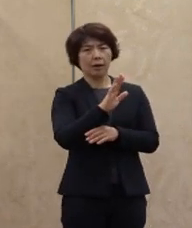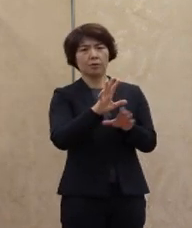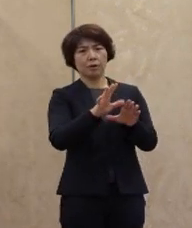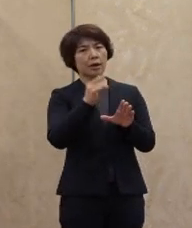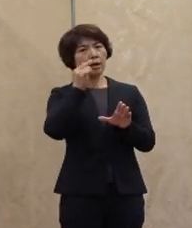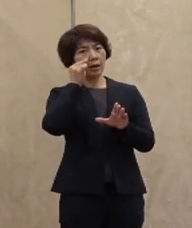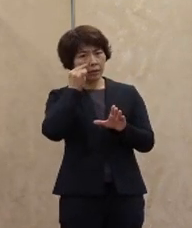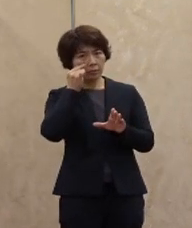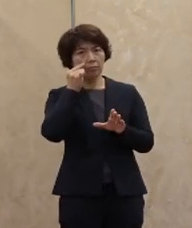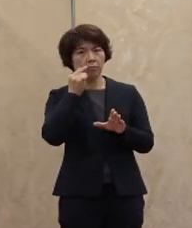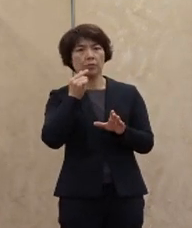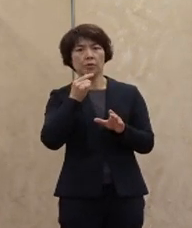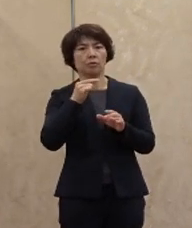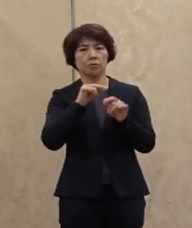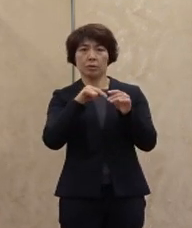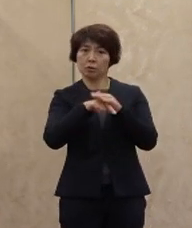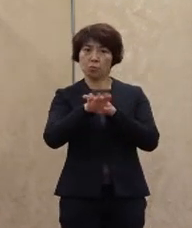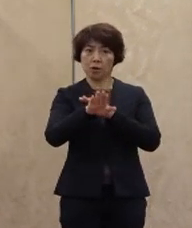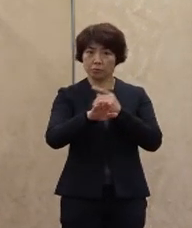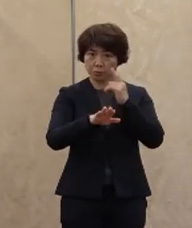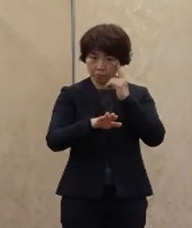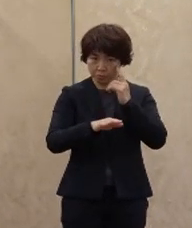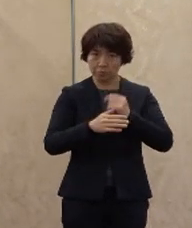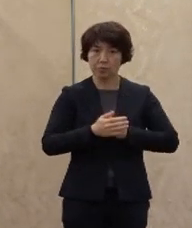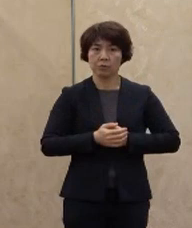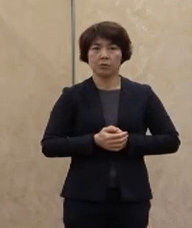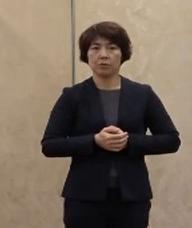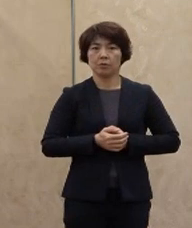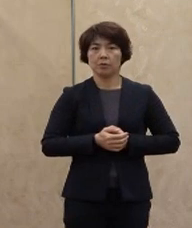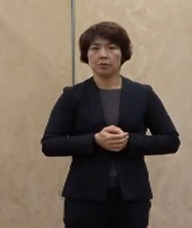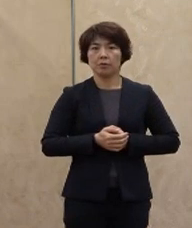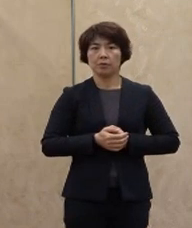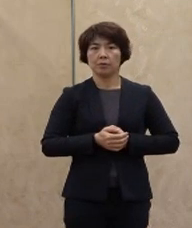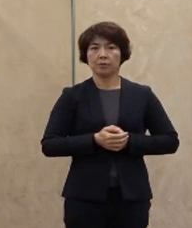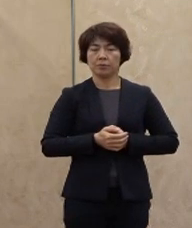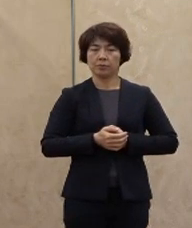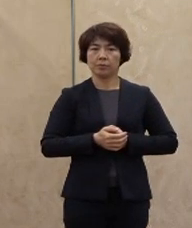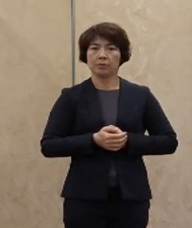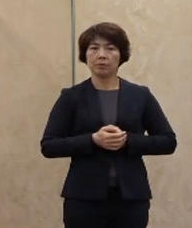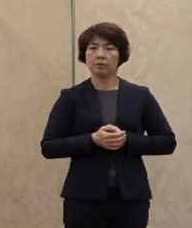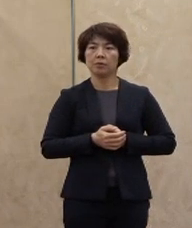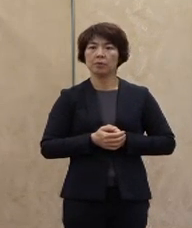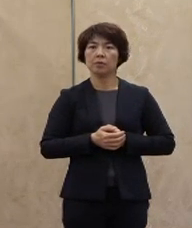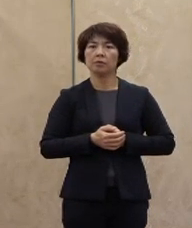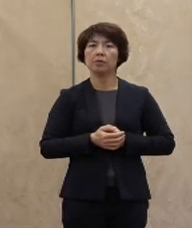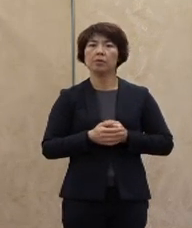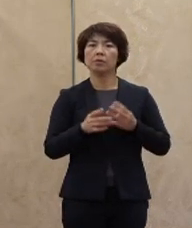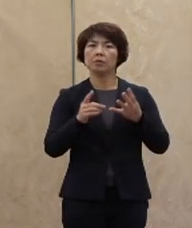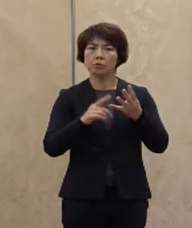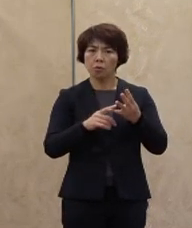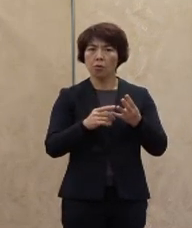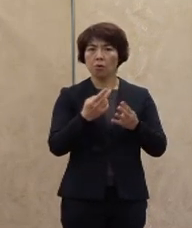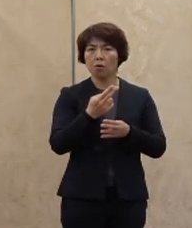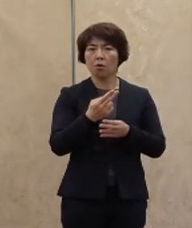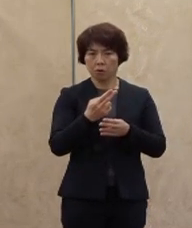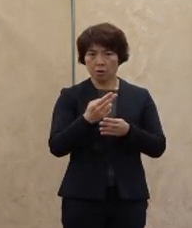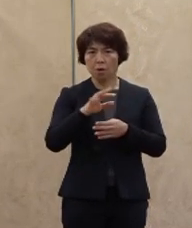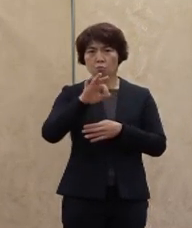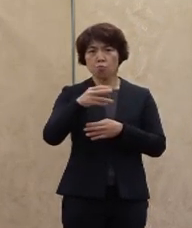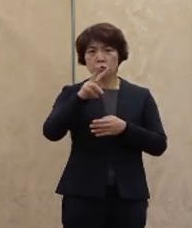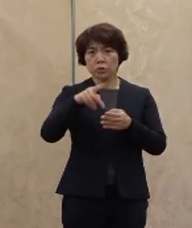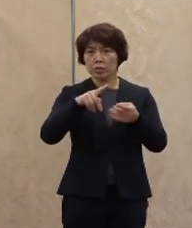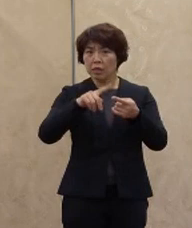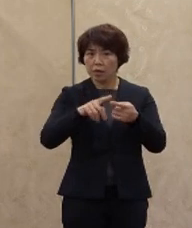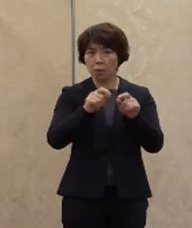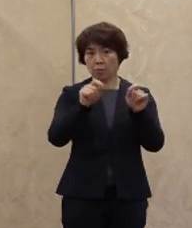ろうかというふうにも思います。それからさまざまな動線の問題とか物理的な問